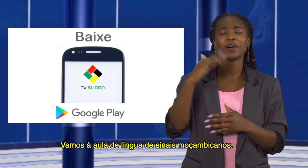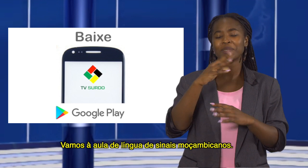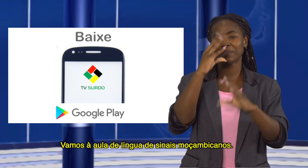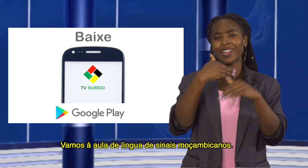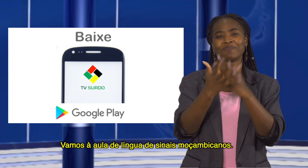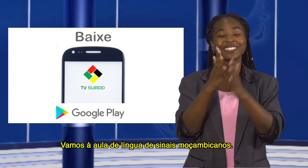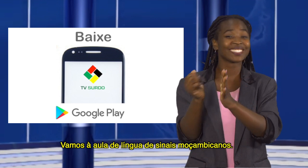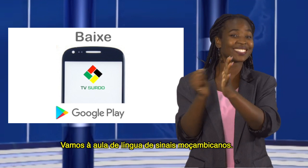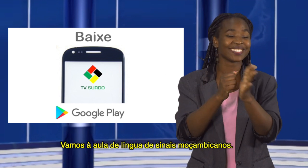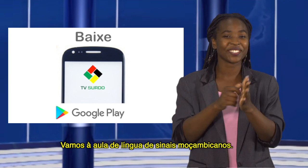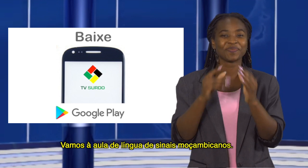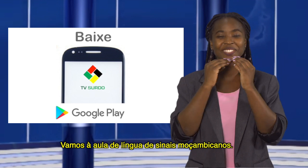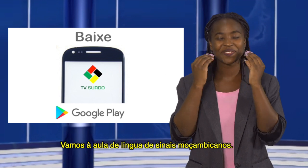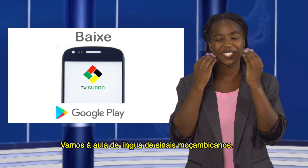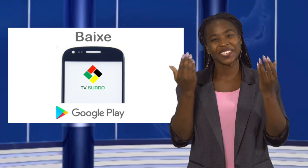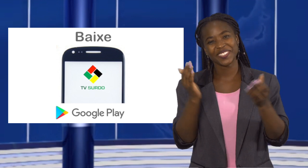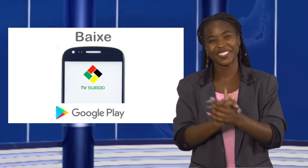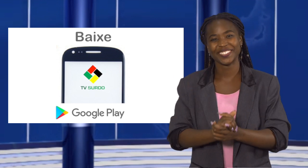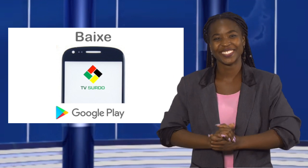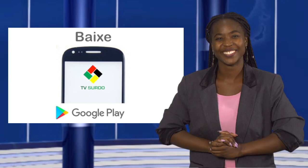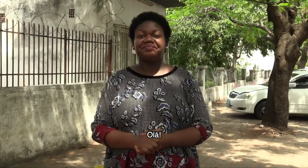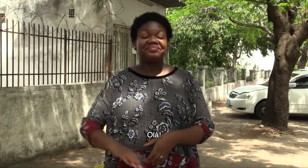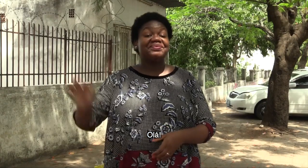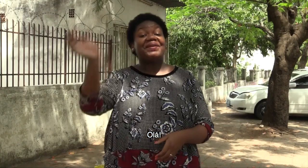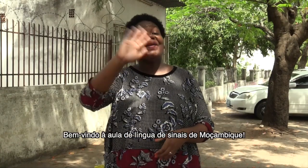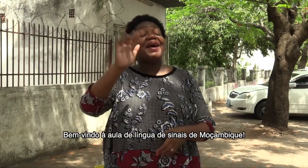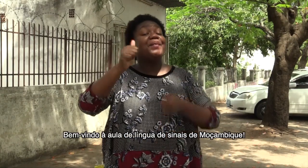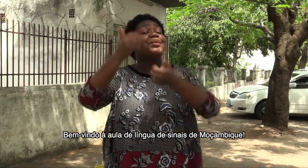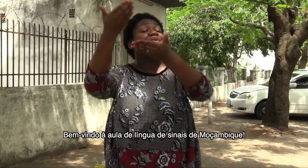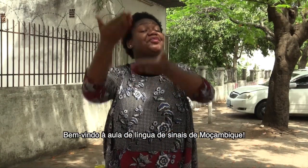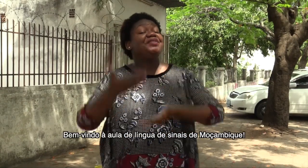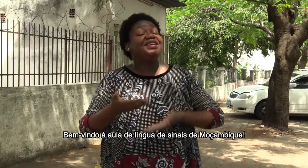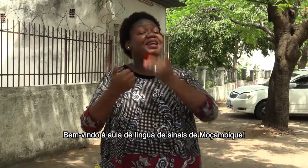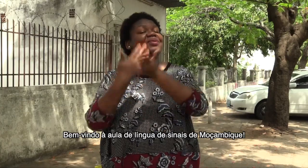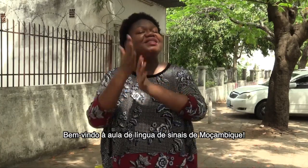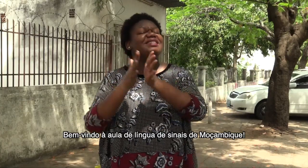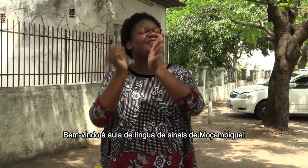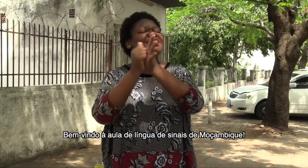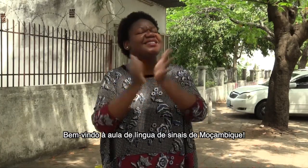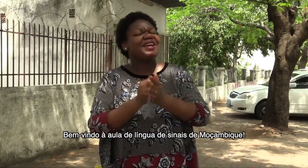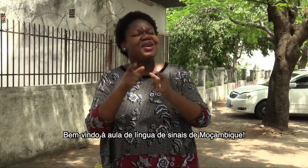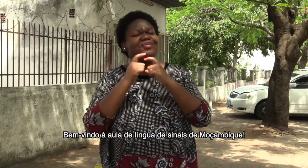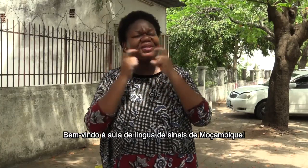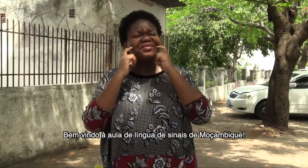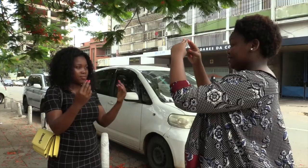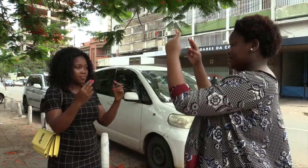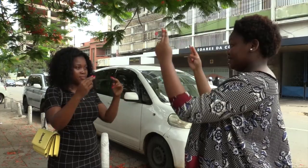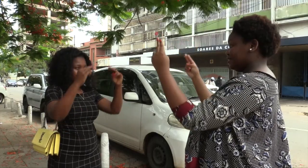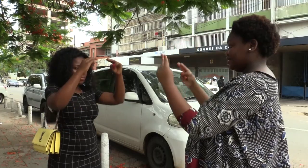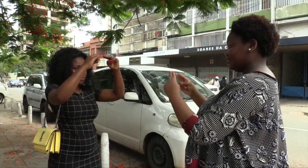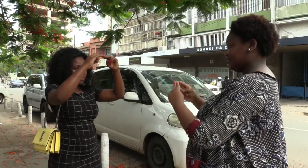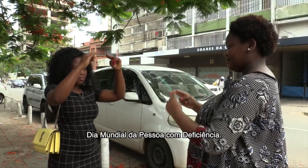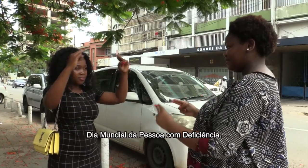Vamos à aula de língua de sinais moçambicanos. Olá, bem-vindo à aula de língua de sinais de moçambique.